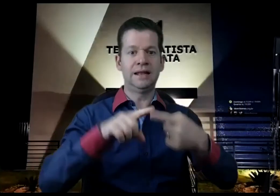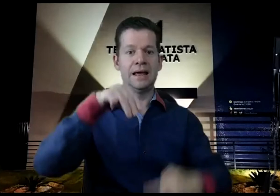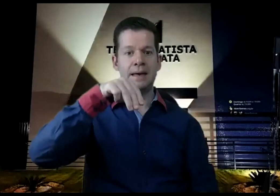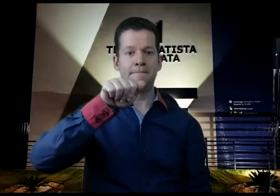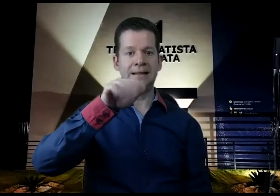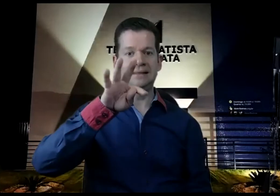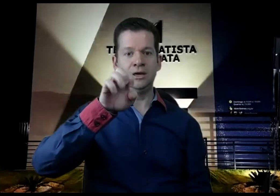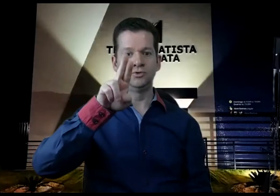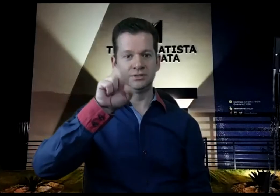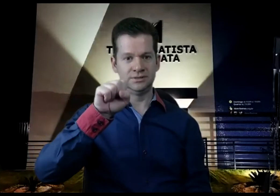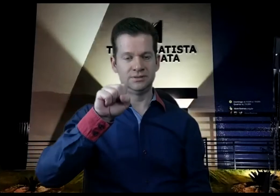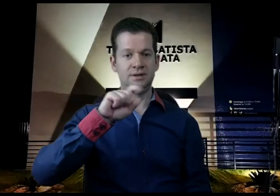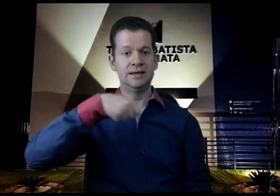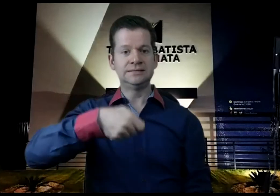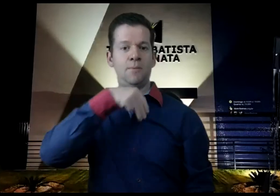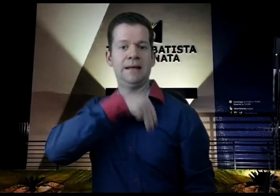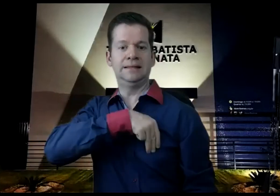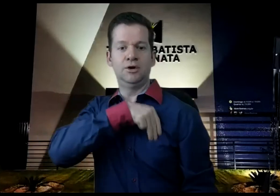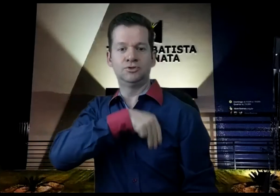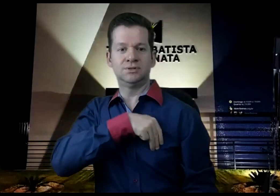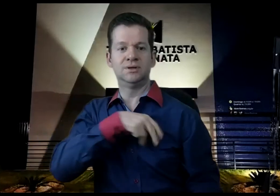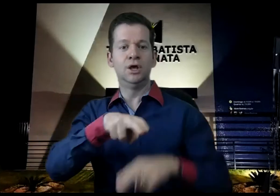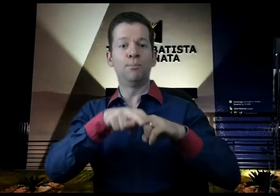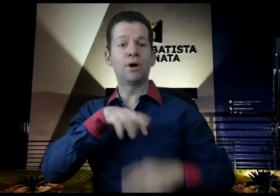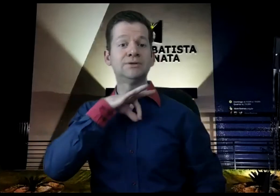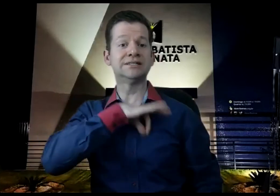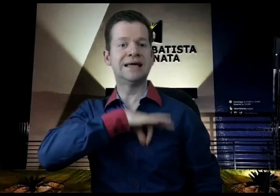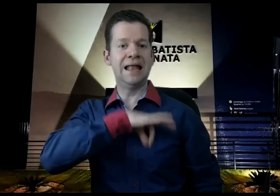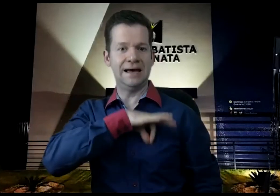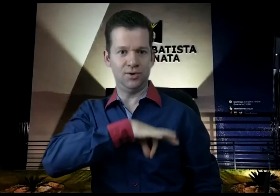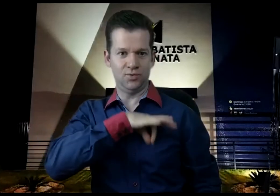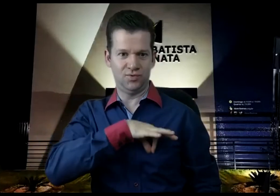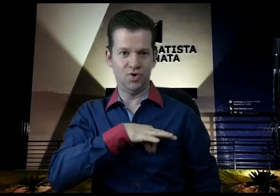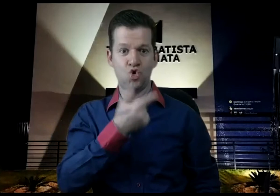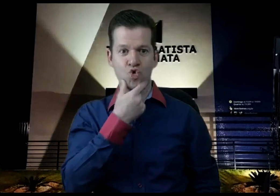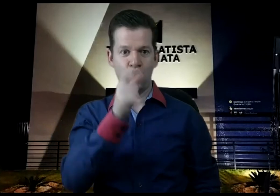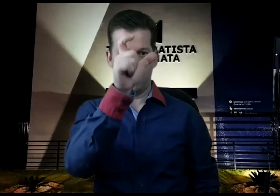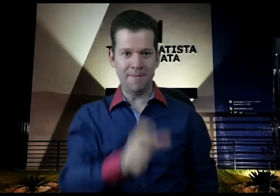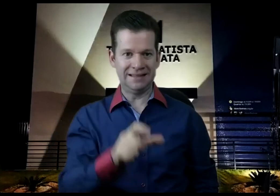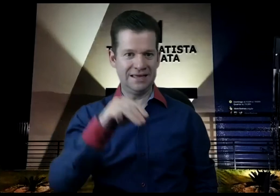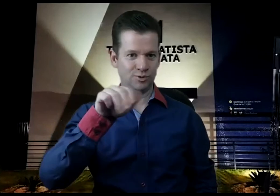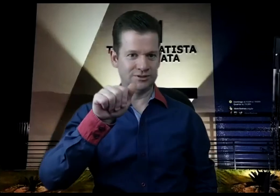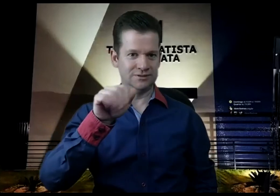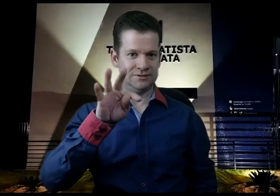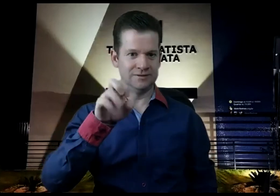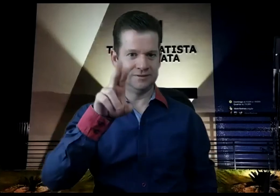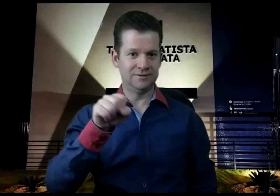lá, Mateus, sinal Mateus, por causa salário. O homem Mateus,